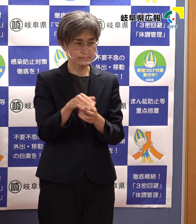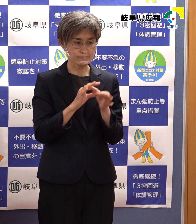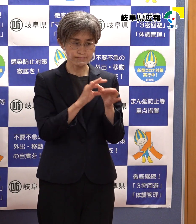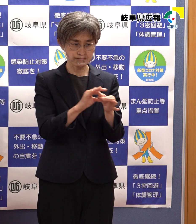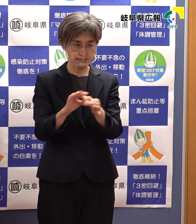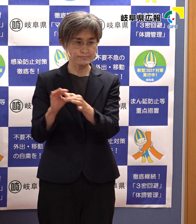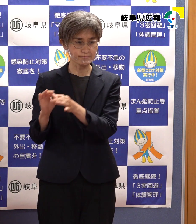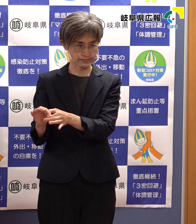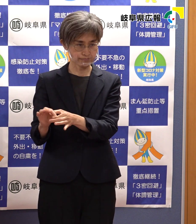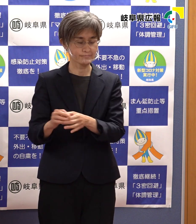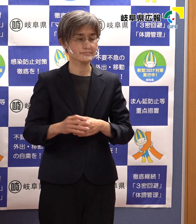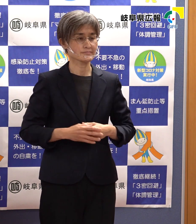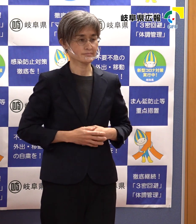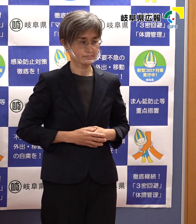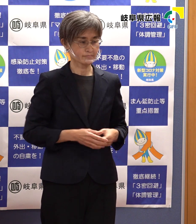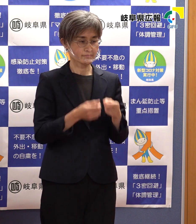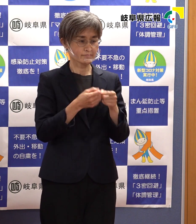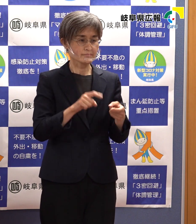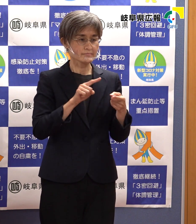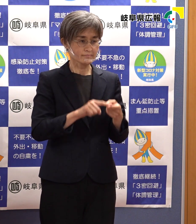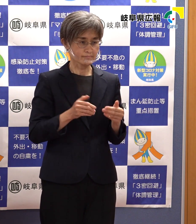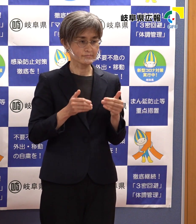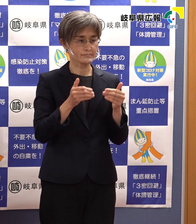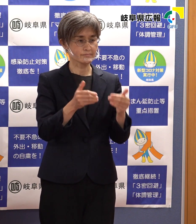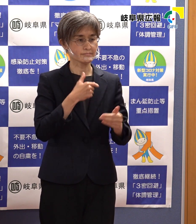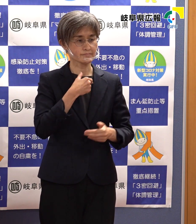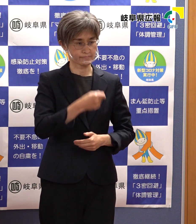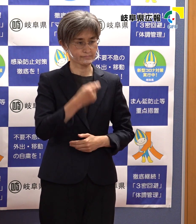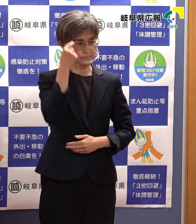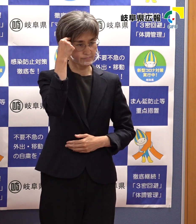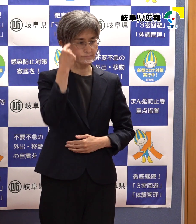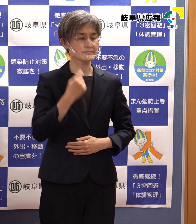ながら、具体的に進めていきたいと思います。